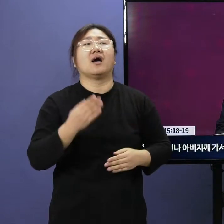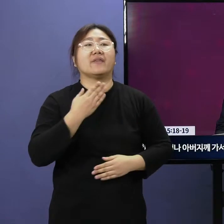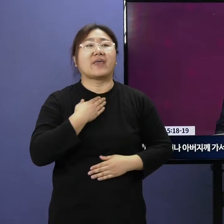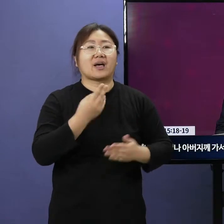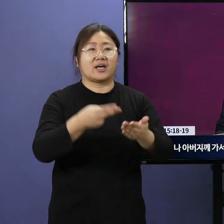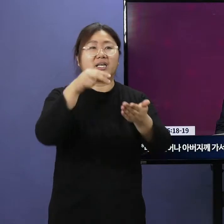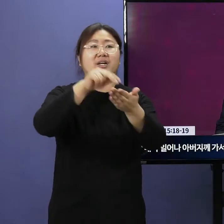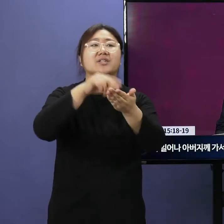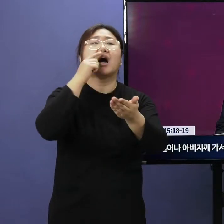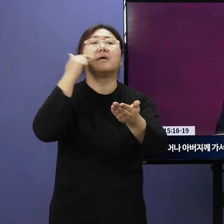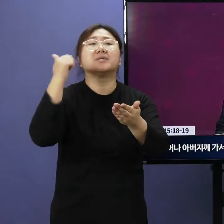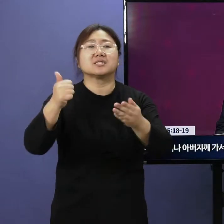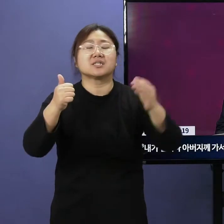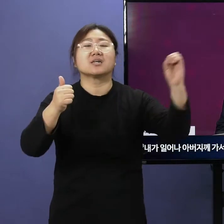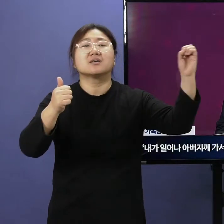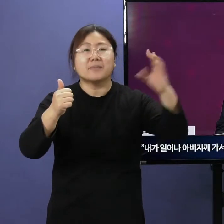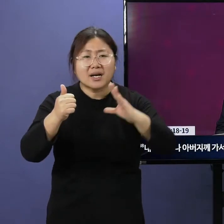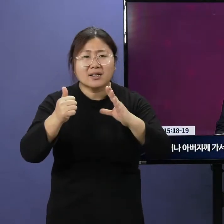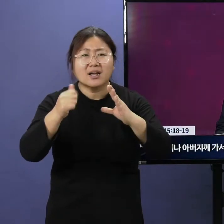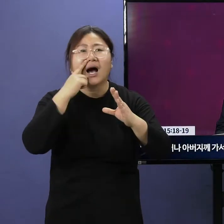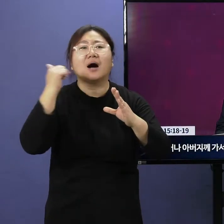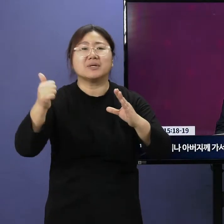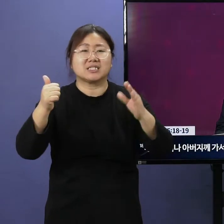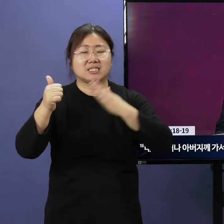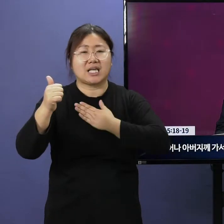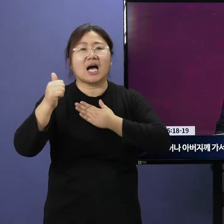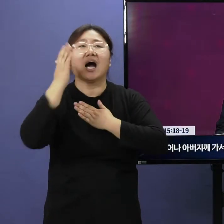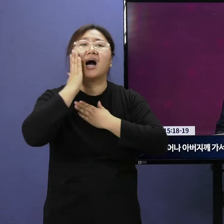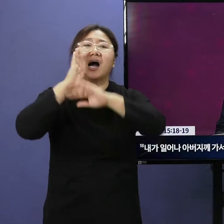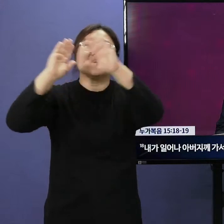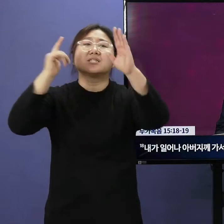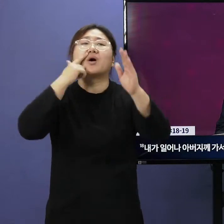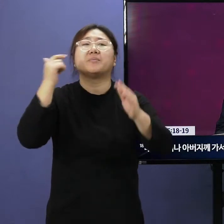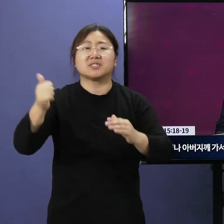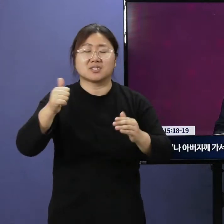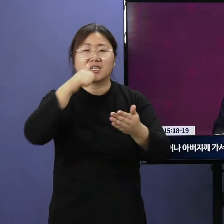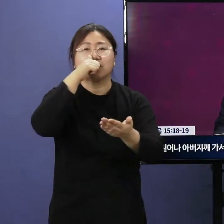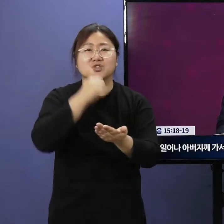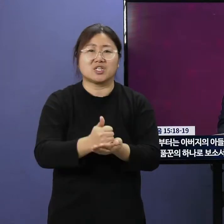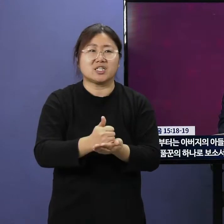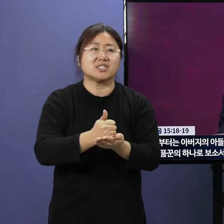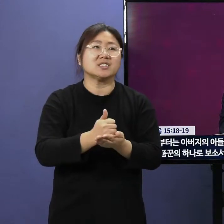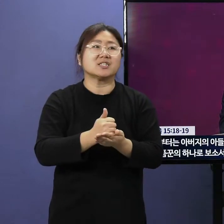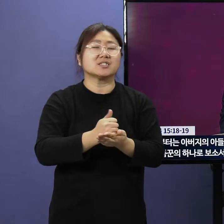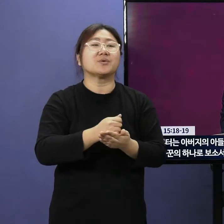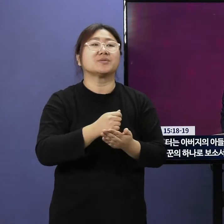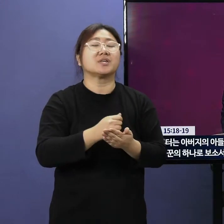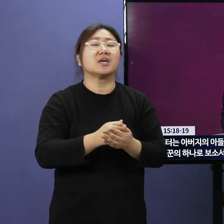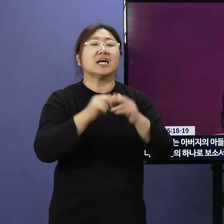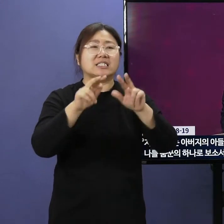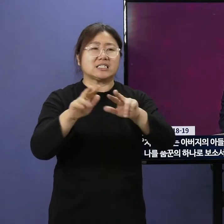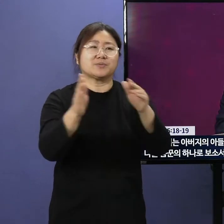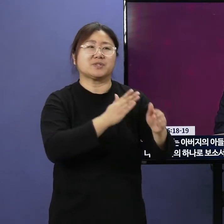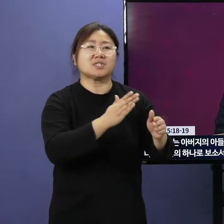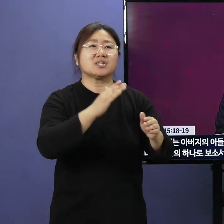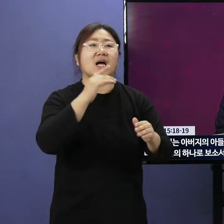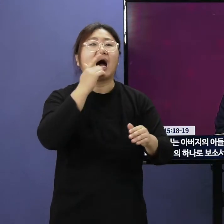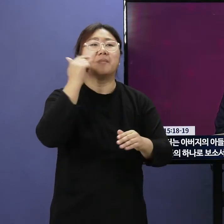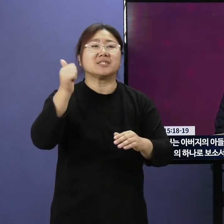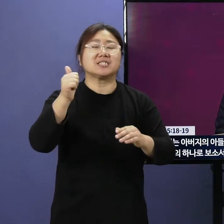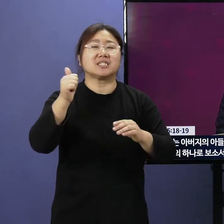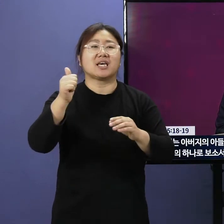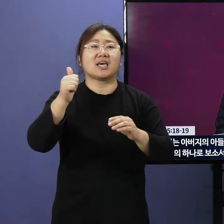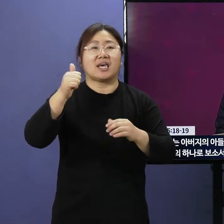아버지께 가서 이르기를 아버지 내가 하늘과 아버지께 죄를 지었사오니 지금부터는 아버지의 아들이라